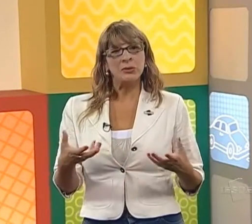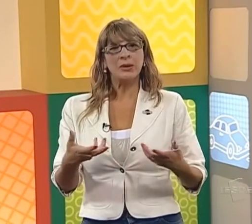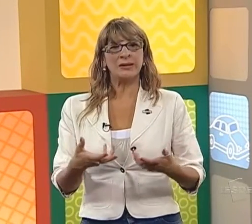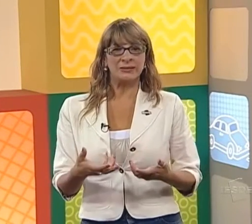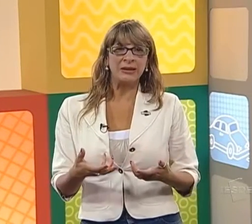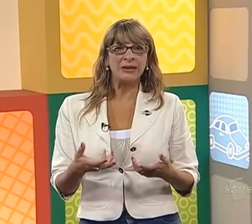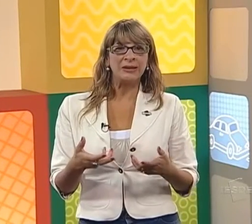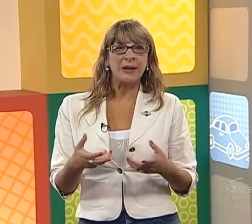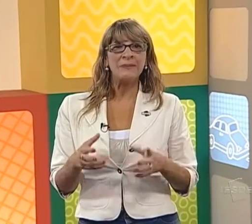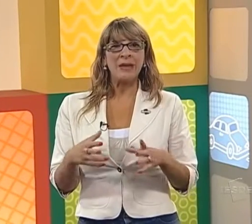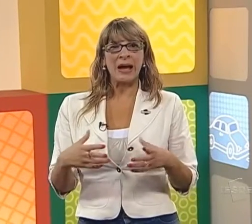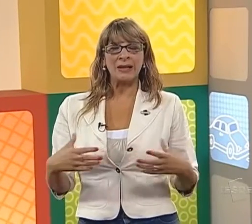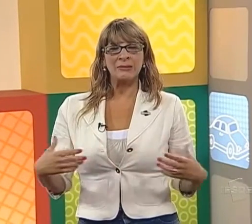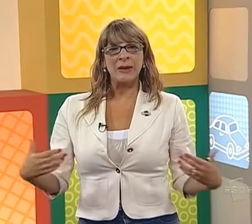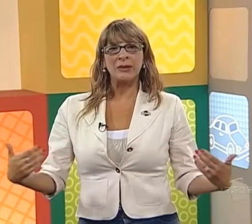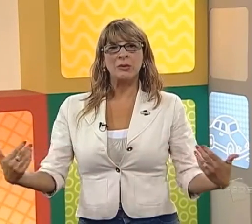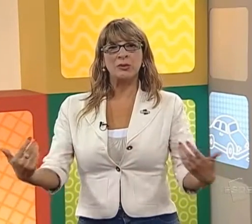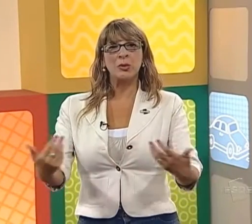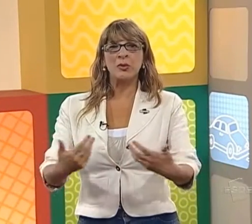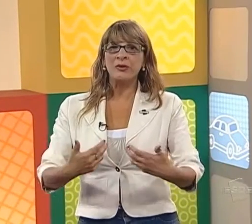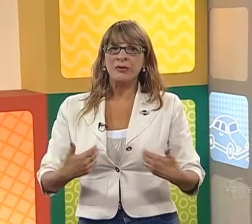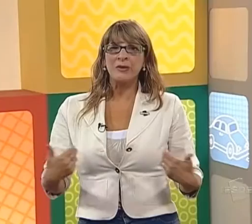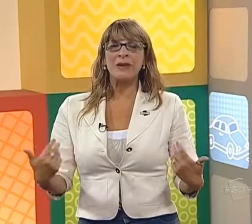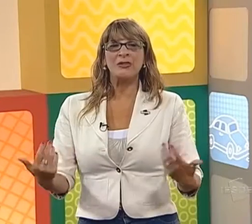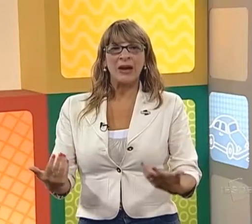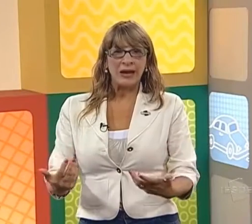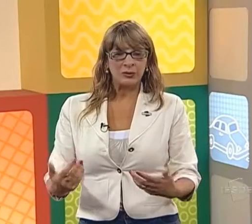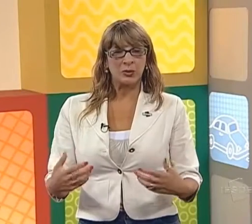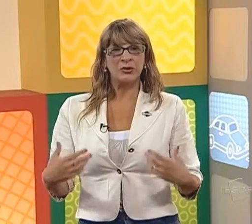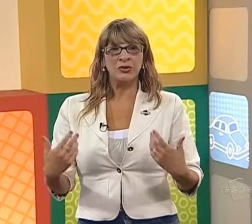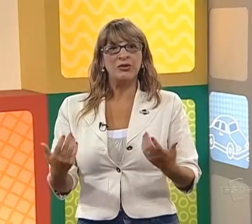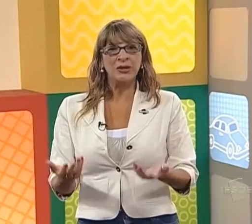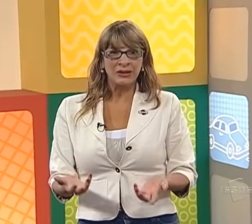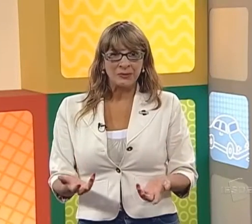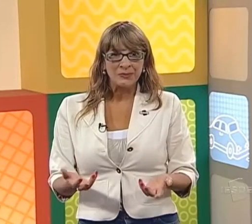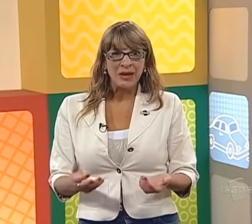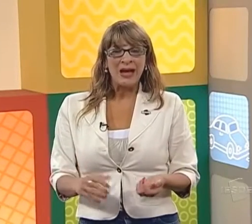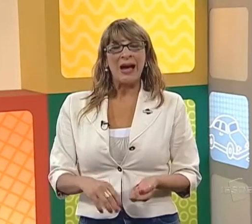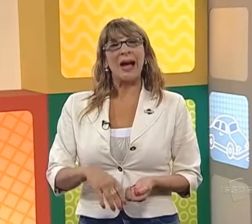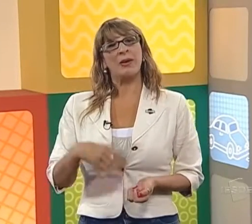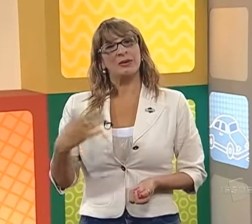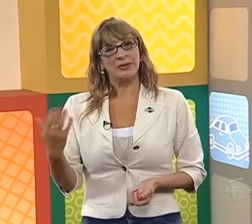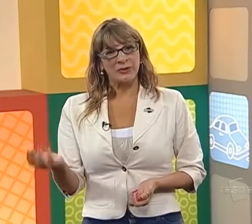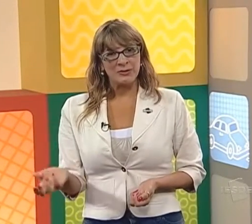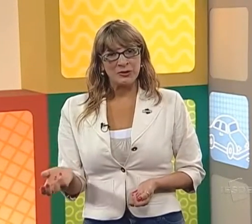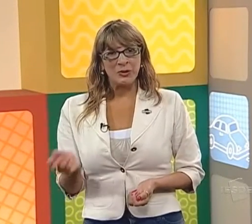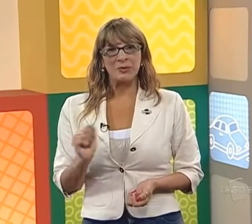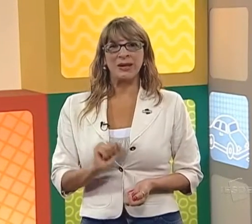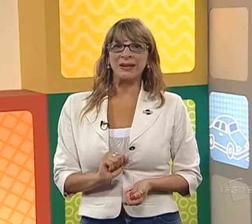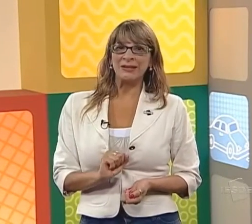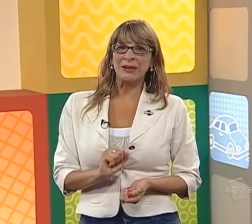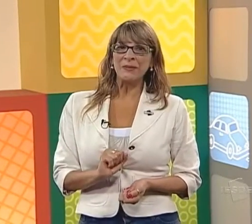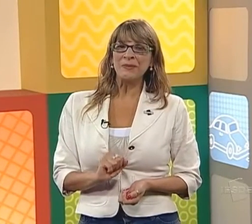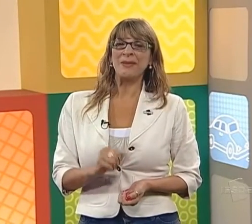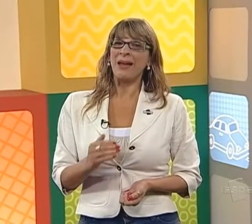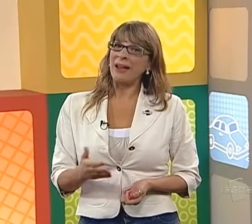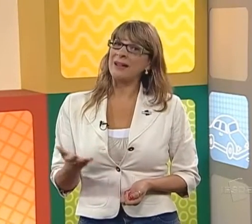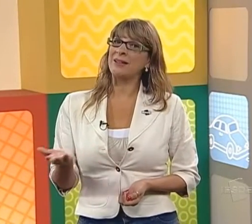muito restrita a aspectos do convívio imediato, cotidiano. A outra forma de comunicação é a língua